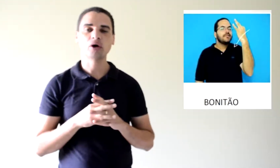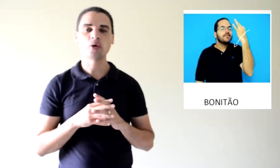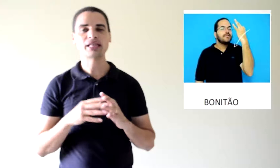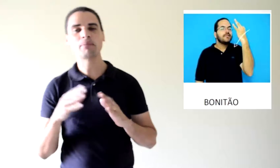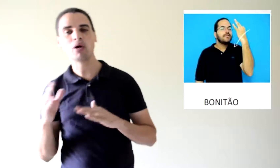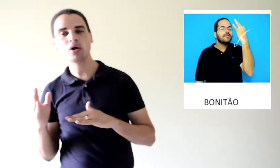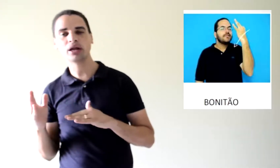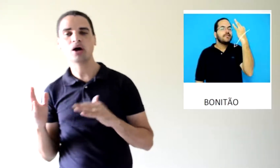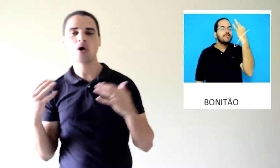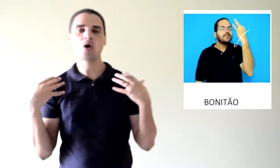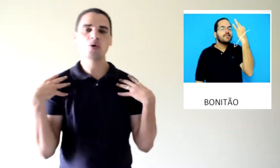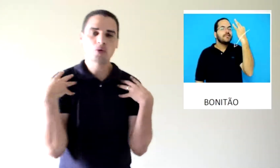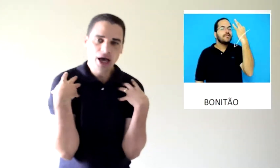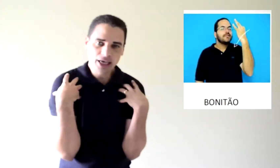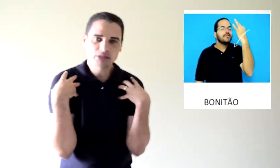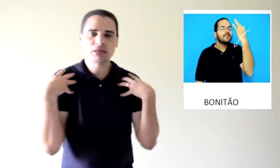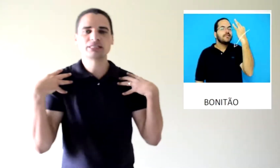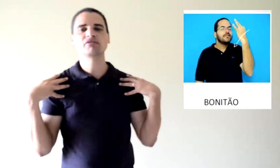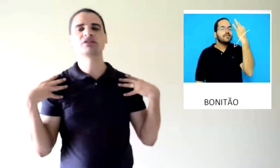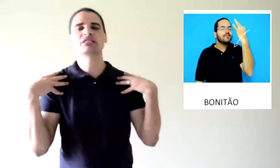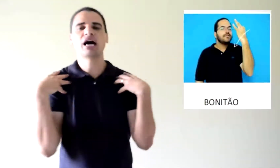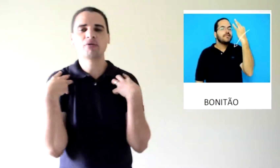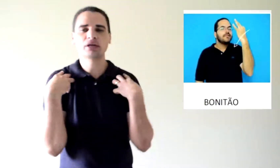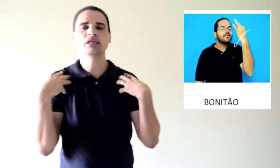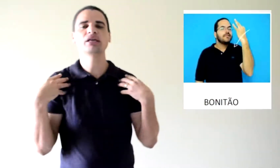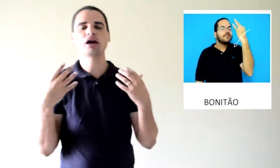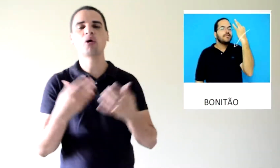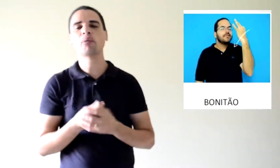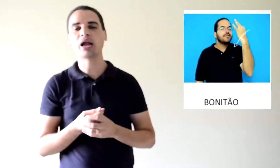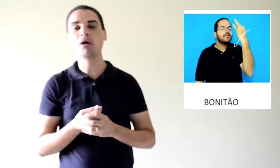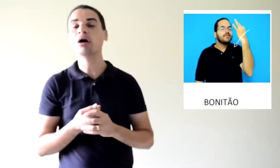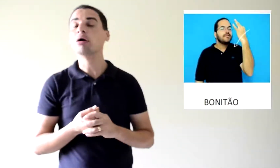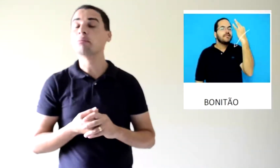a demora, ou a expressão facial aqui, a corporal,